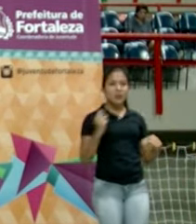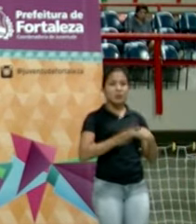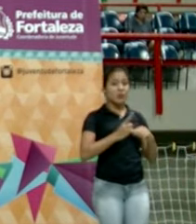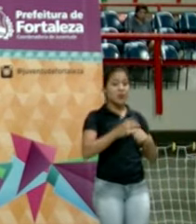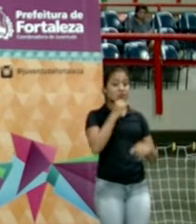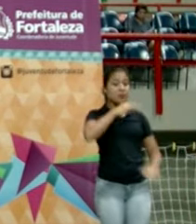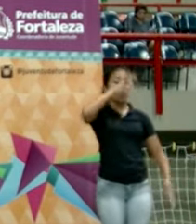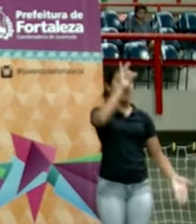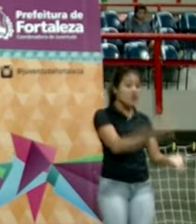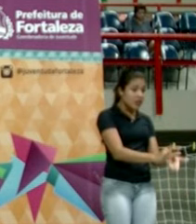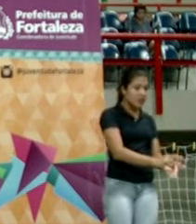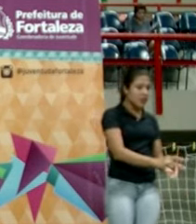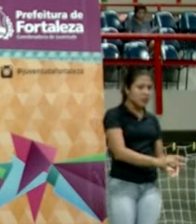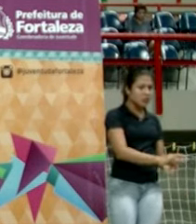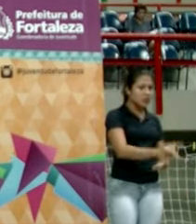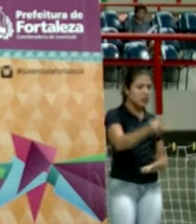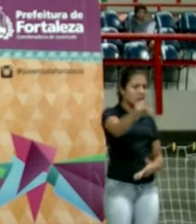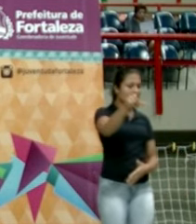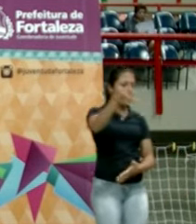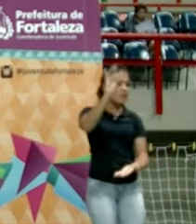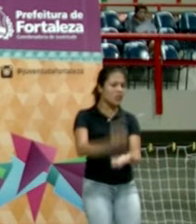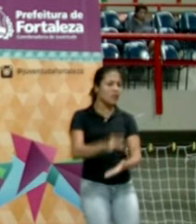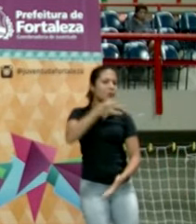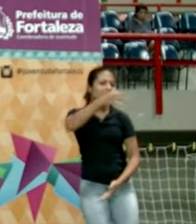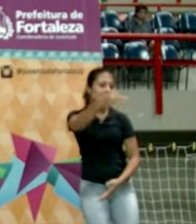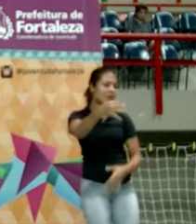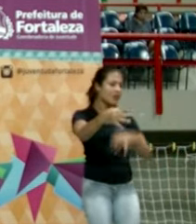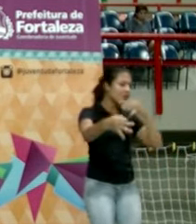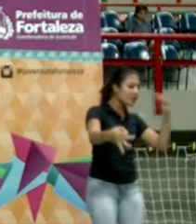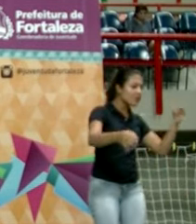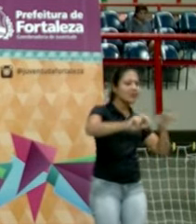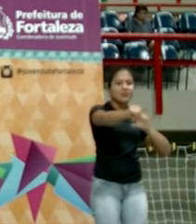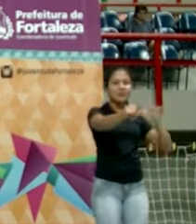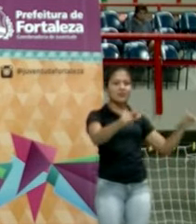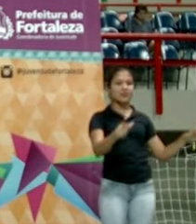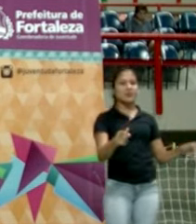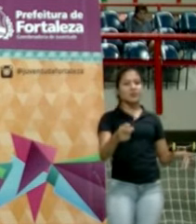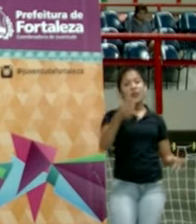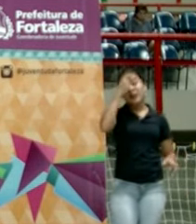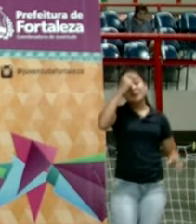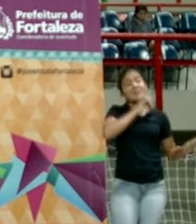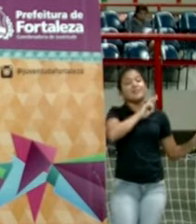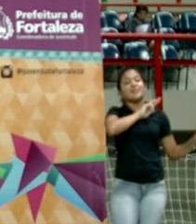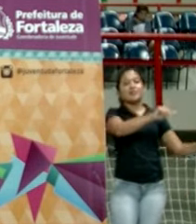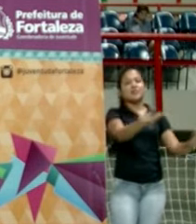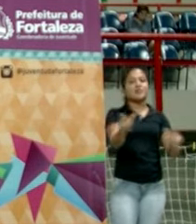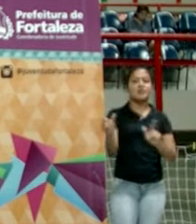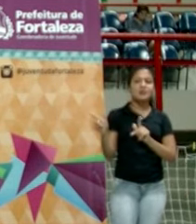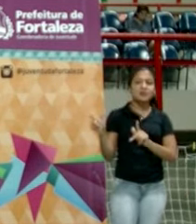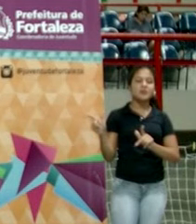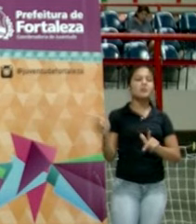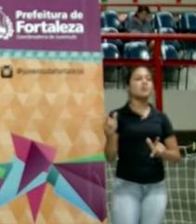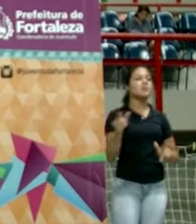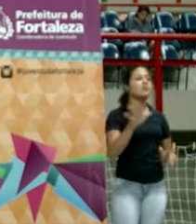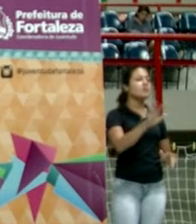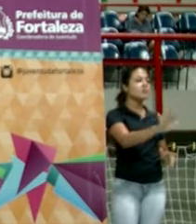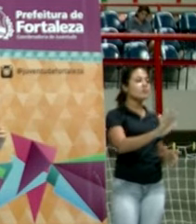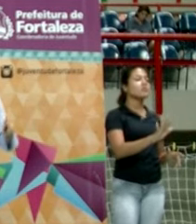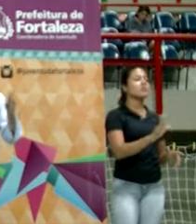observa. Mas, como a verdade é uma construção social, você pode chegar a